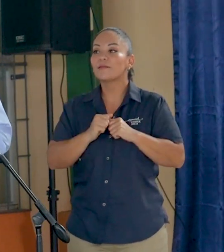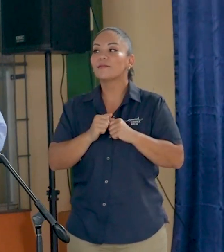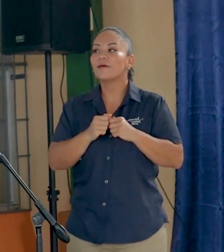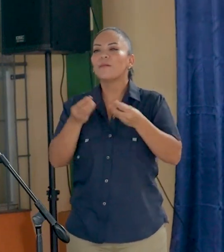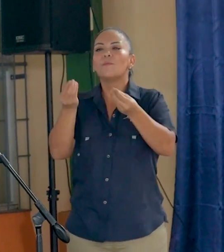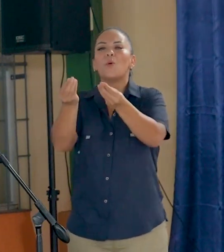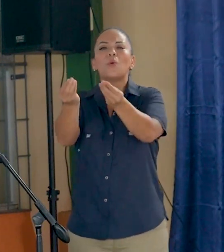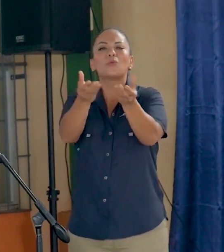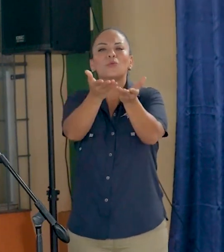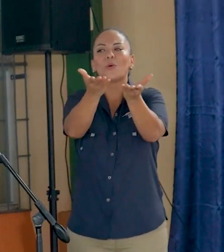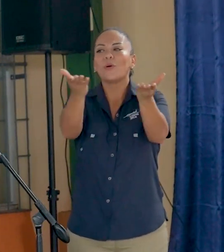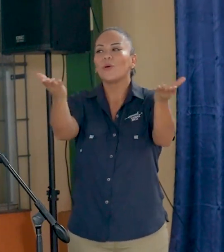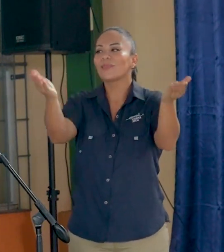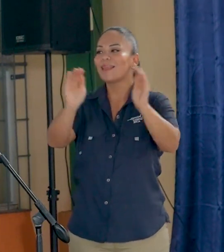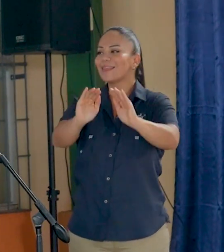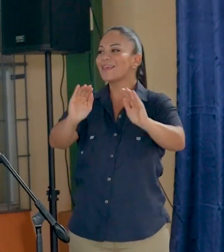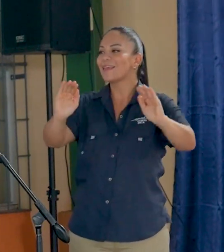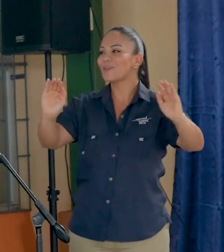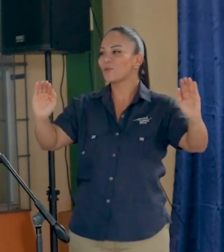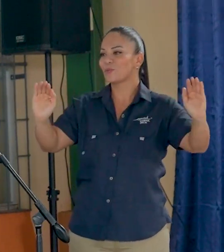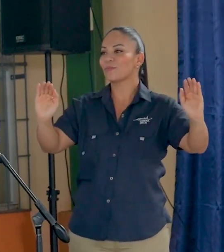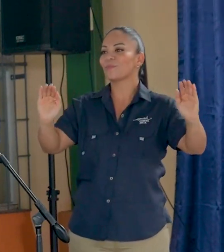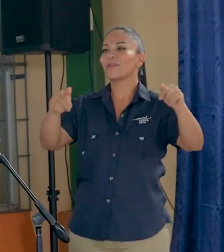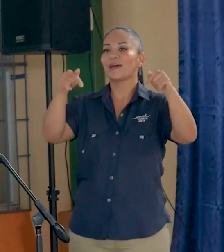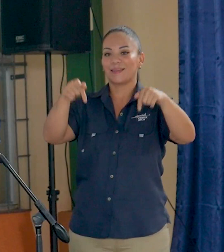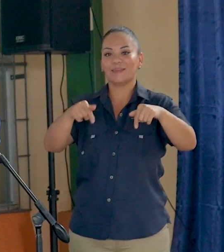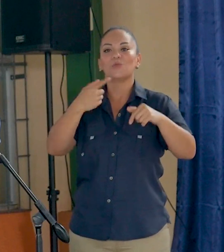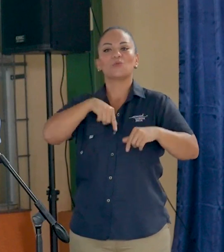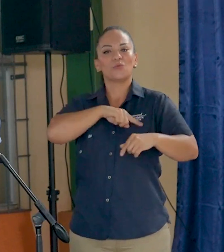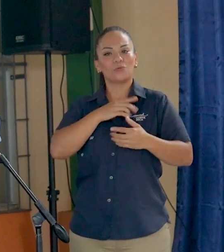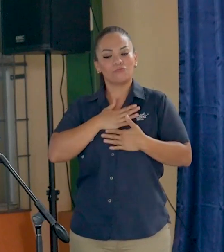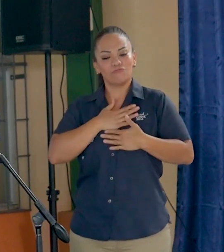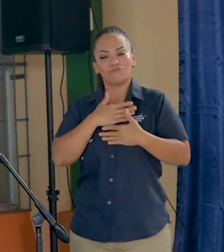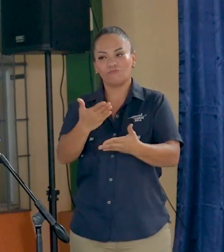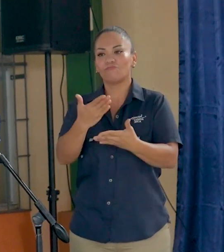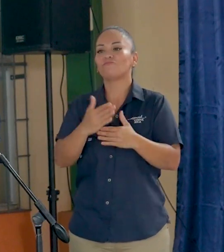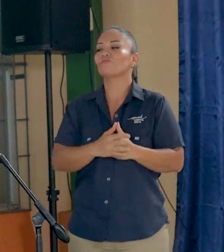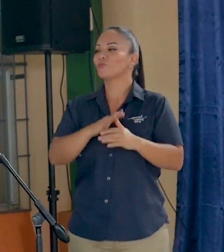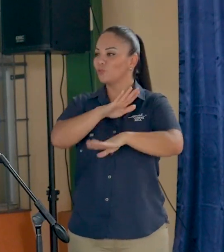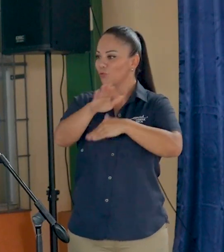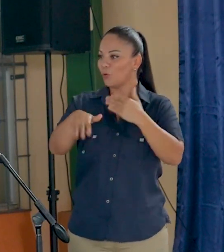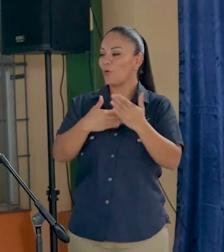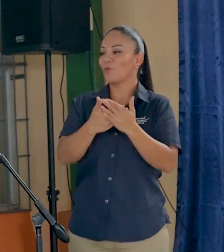este montón de niños y niñas a quienes nos debemos todos